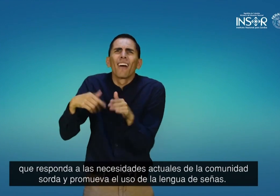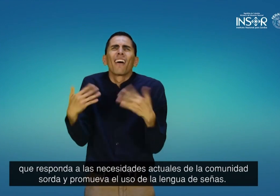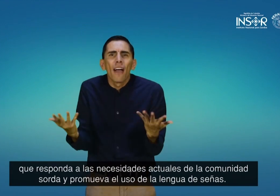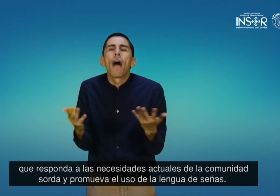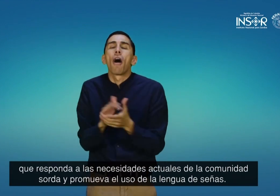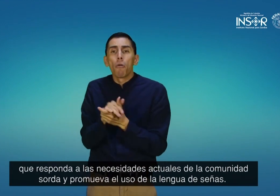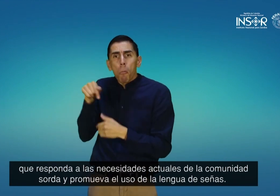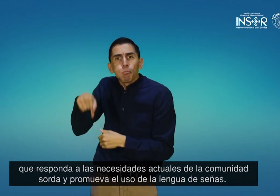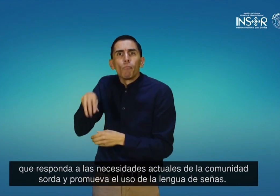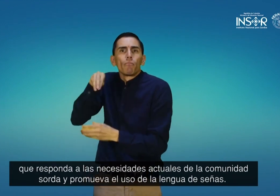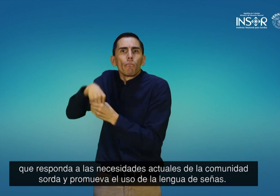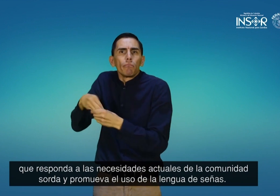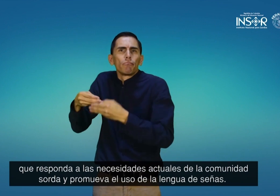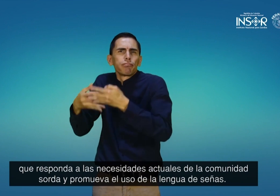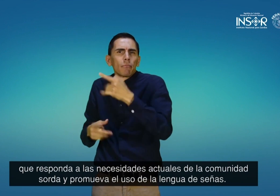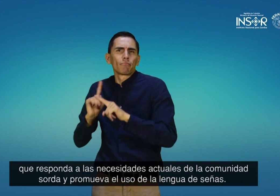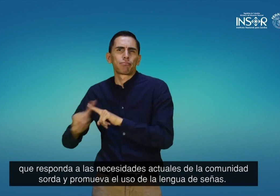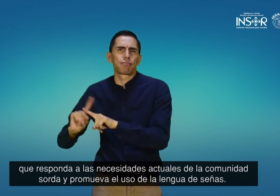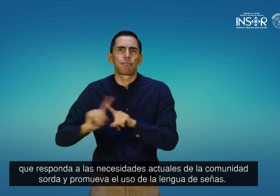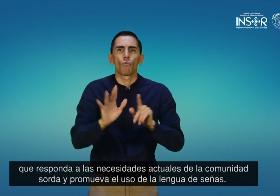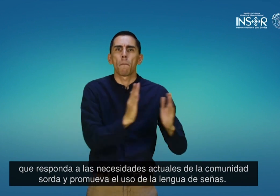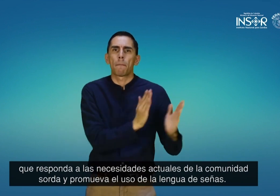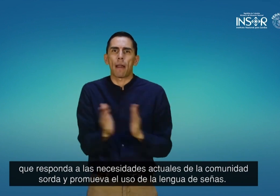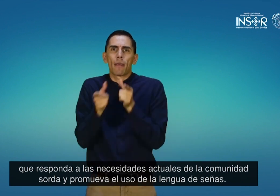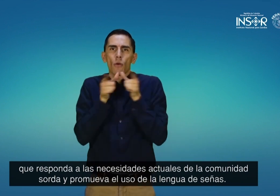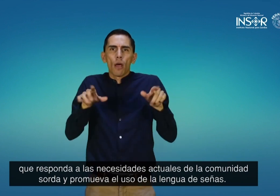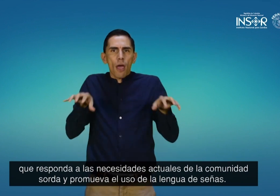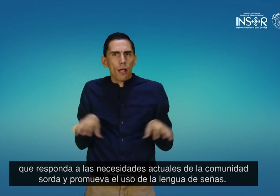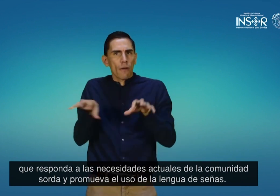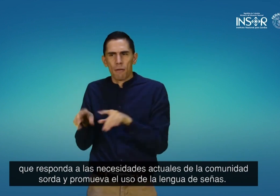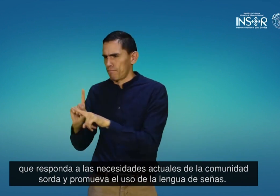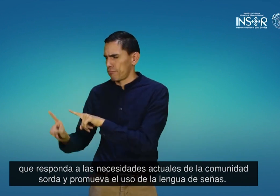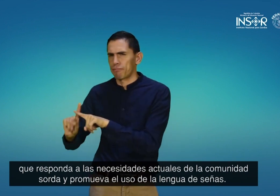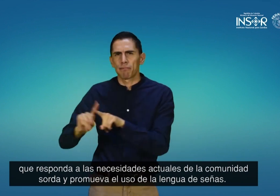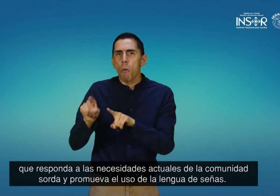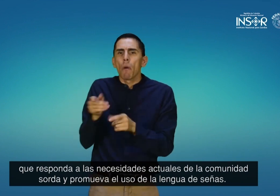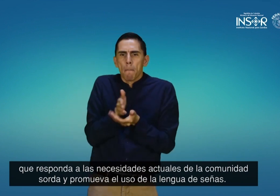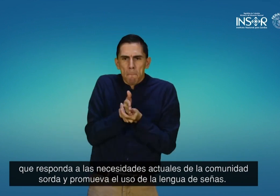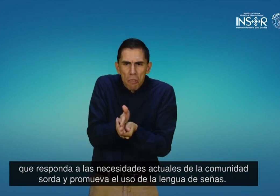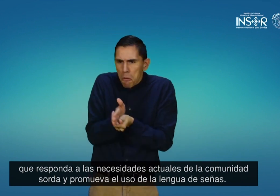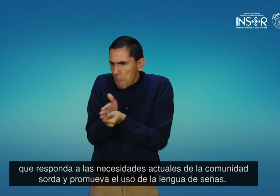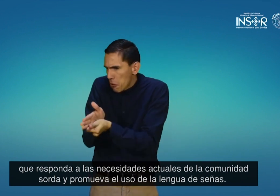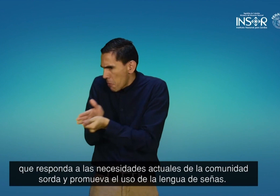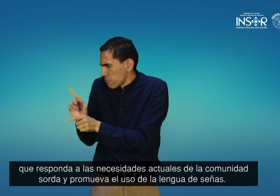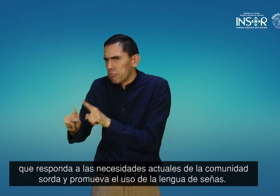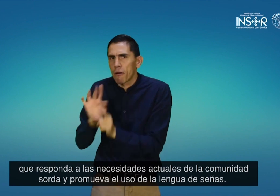Que de esta manera responda a las necesidades actuales de la comunidad sorda y